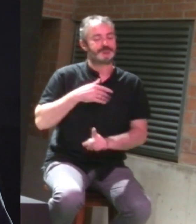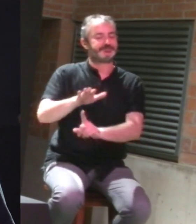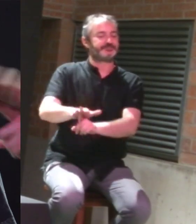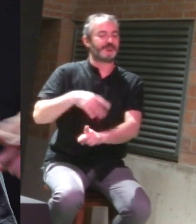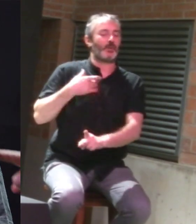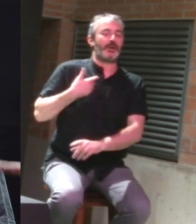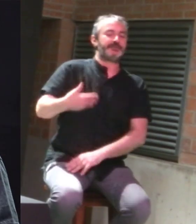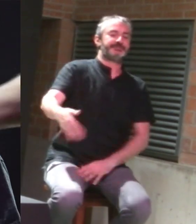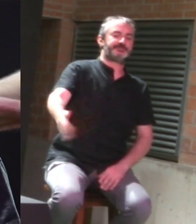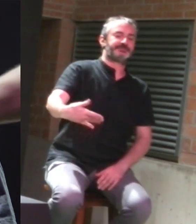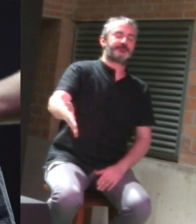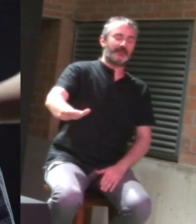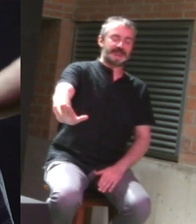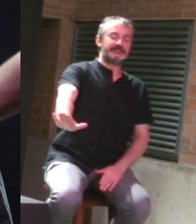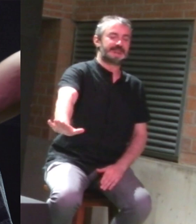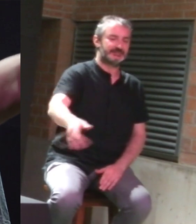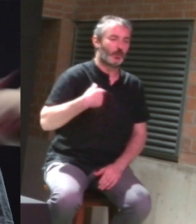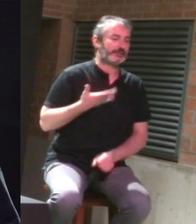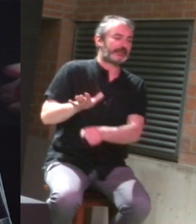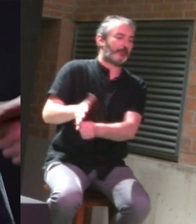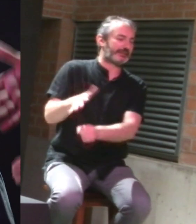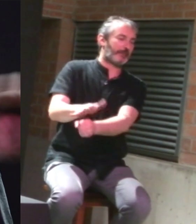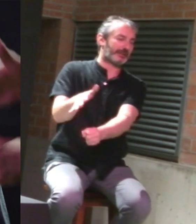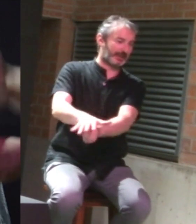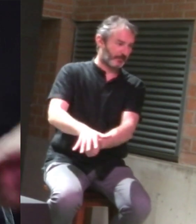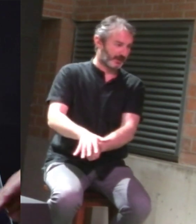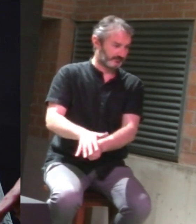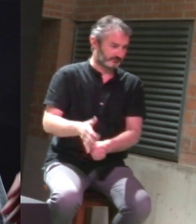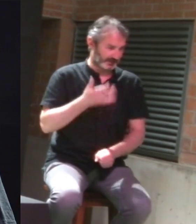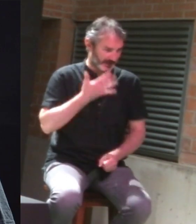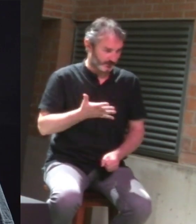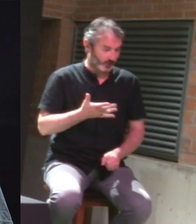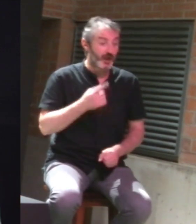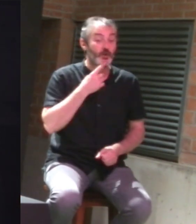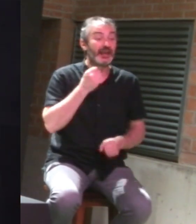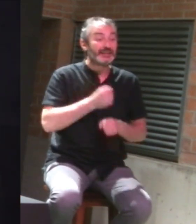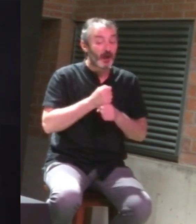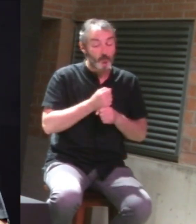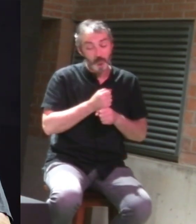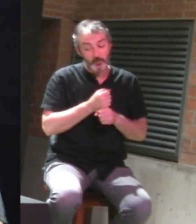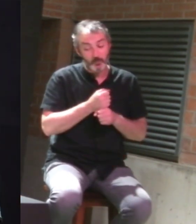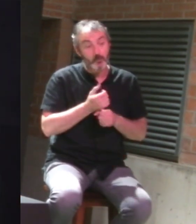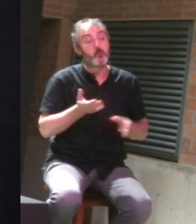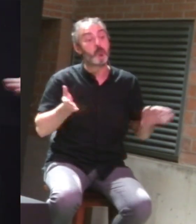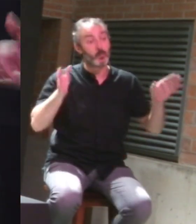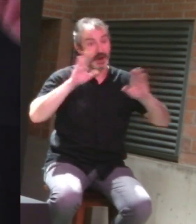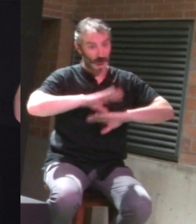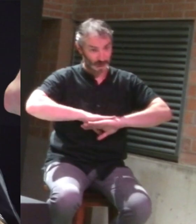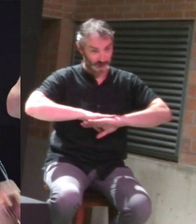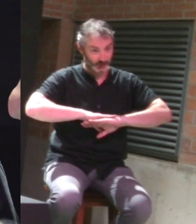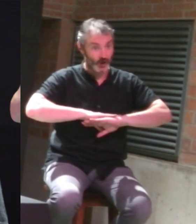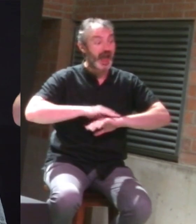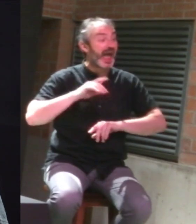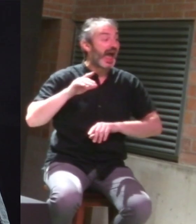paternalismo, incluso dificultades para algunas mujeres de trabajar donde lo hacían, por ejemplo, en el trabajo nocturno, que a veces les iba mucho mejor para